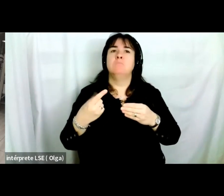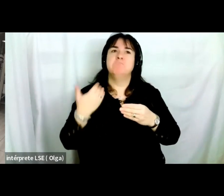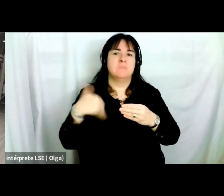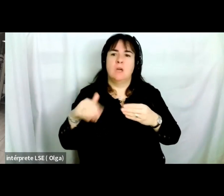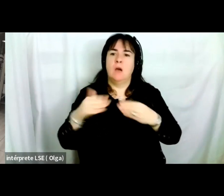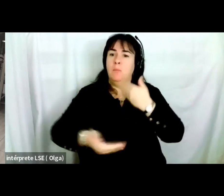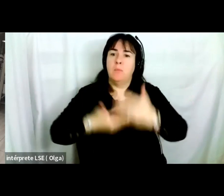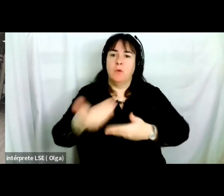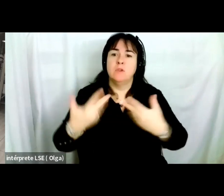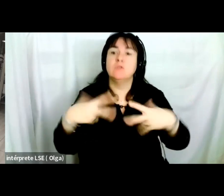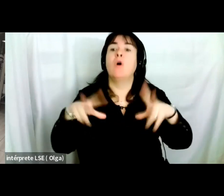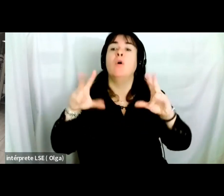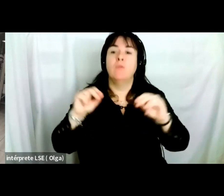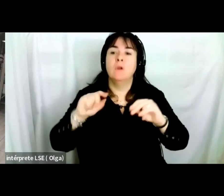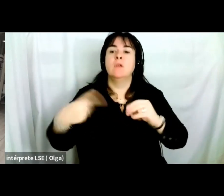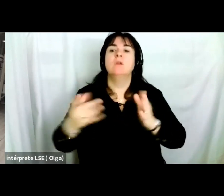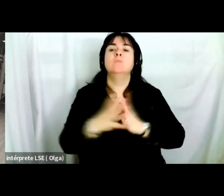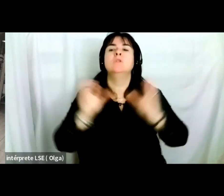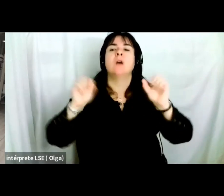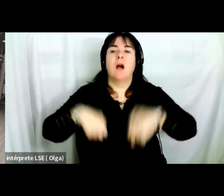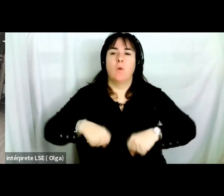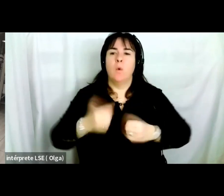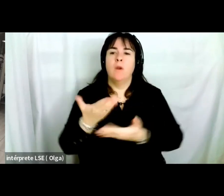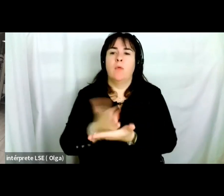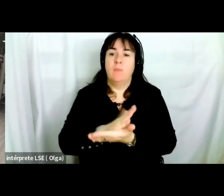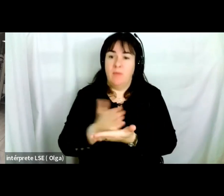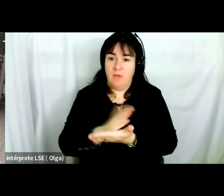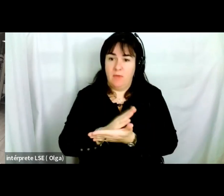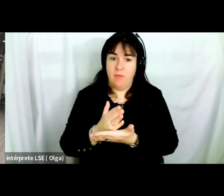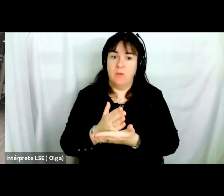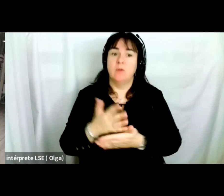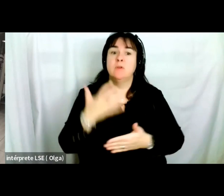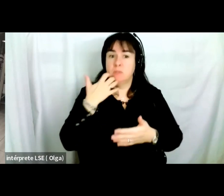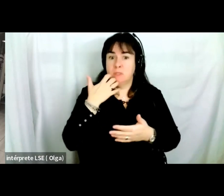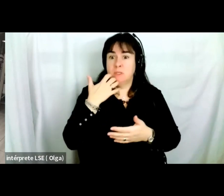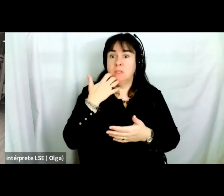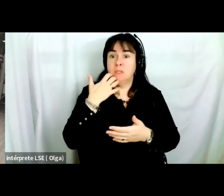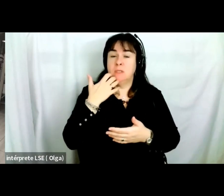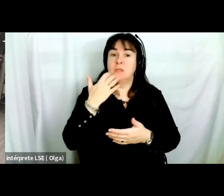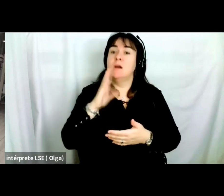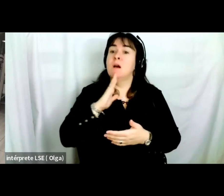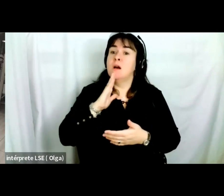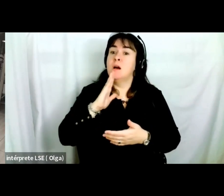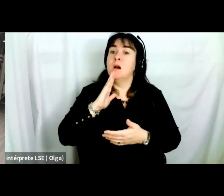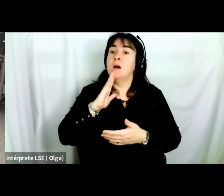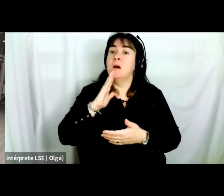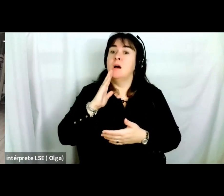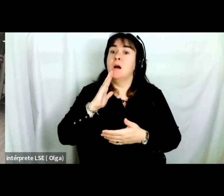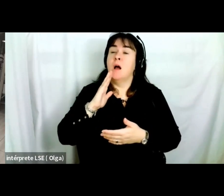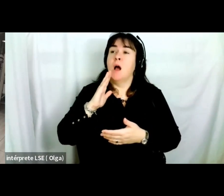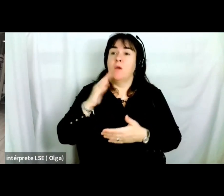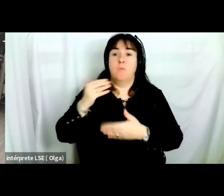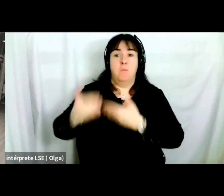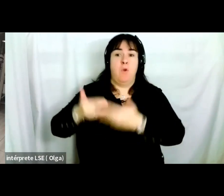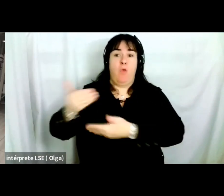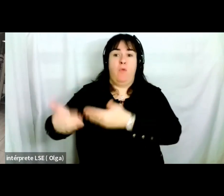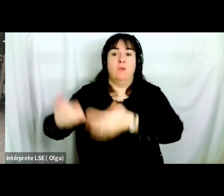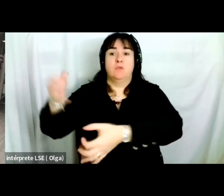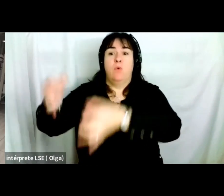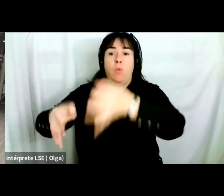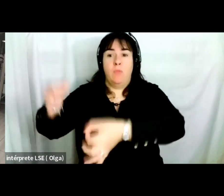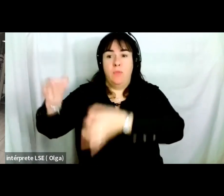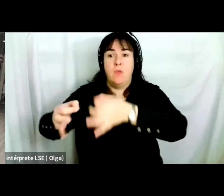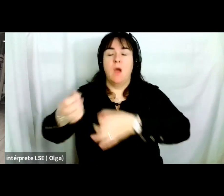es vinculante. En el caso de que el procedimiento esté judicializado, es decir, que ya hubiera un procedimiento judicial abierto, pues ya vosotros